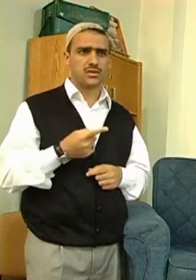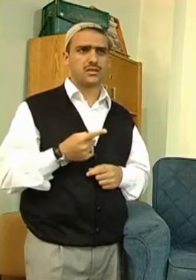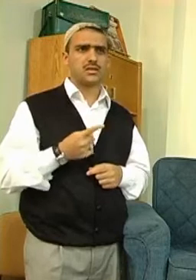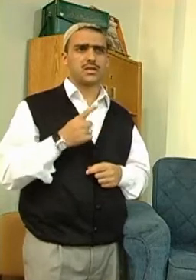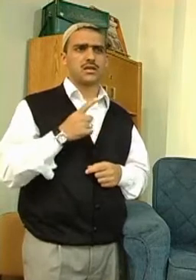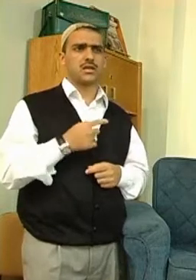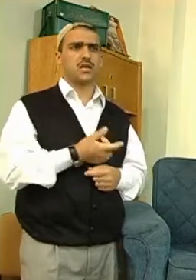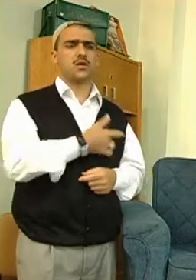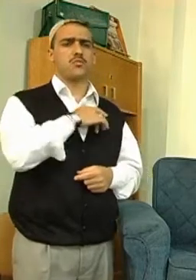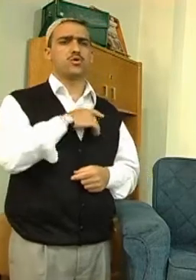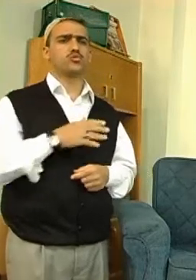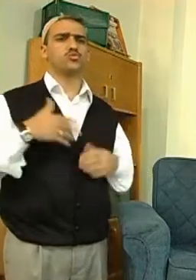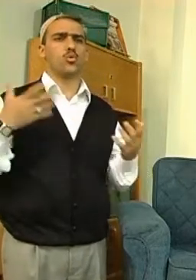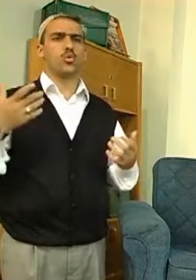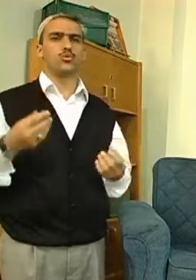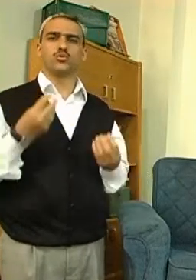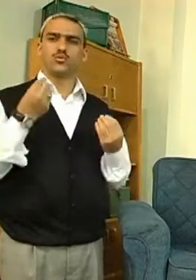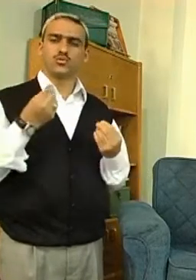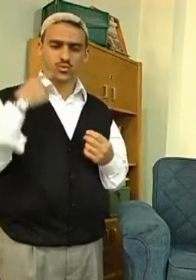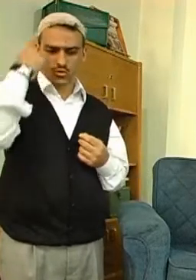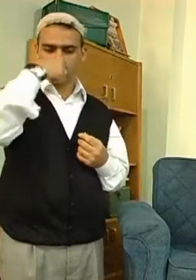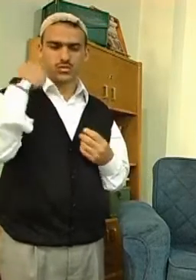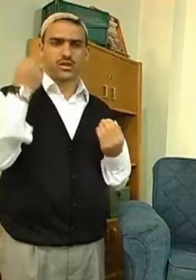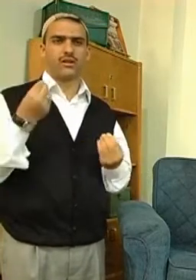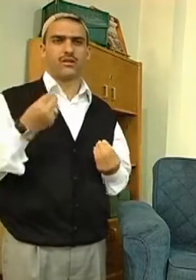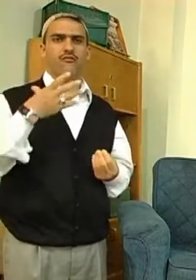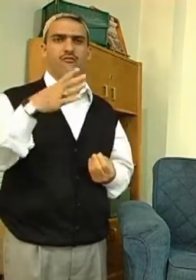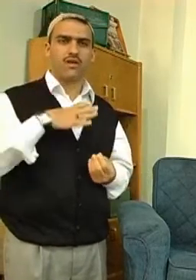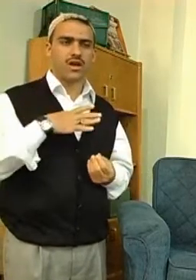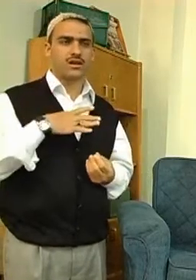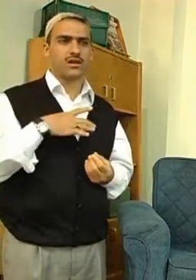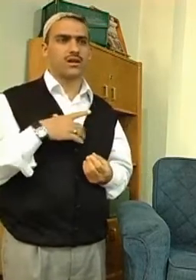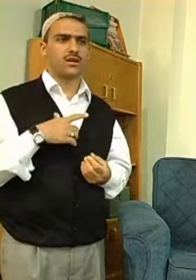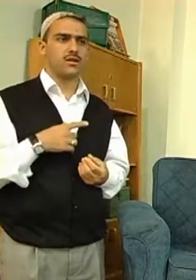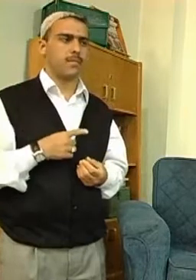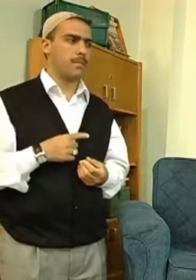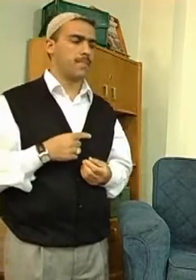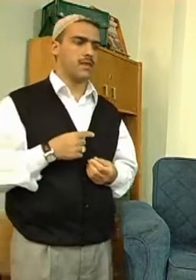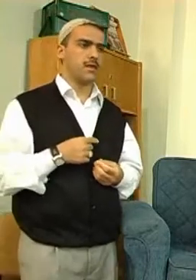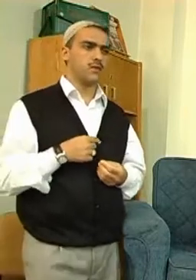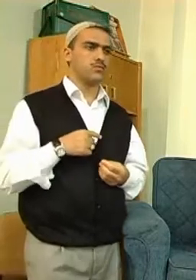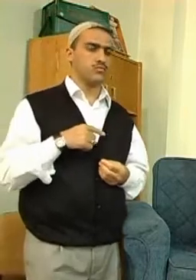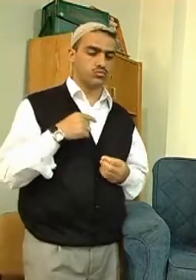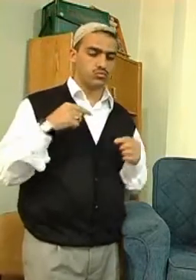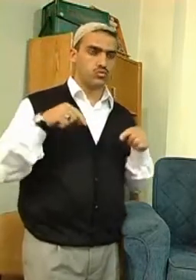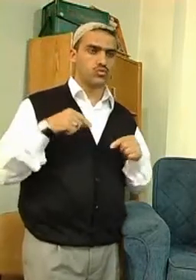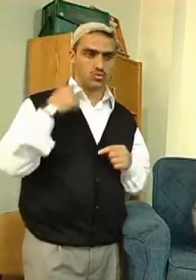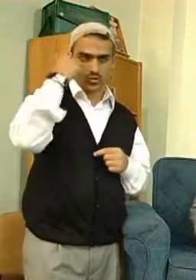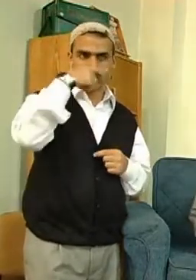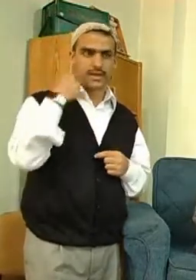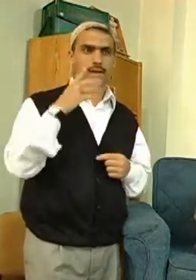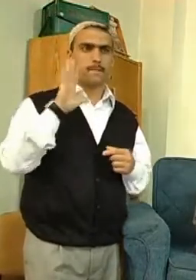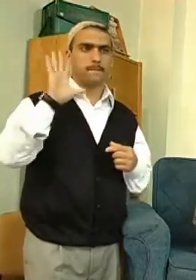yalnız beşini beş nokta içinde beyan ederiz. Malumunuz bu ayet-i kerime